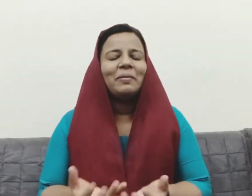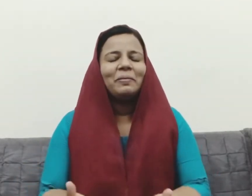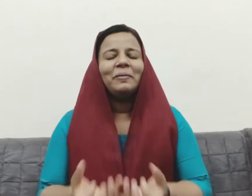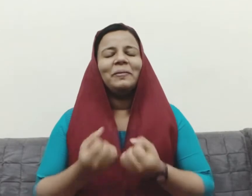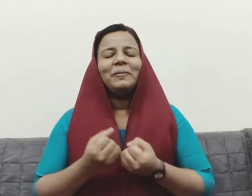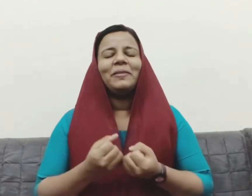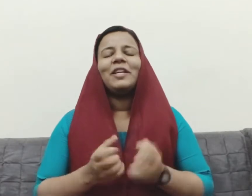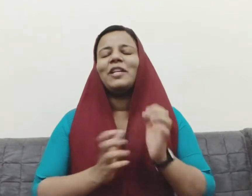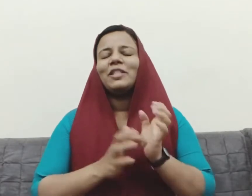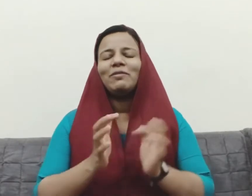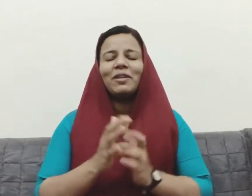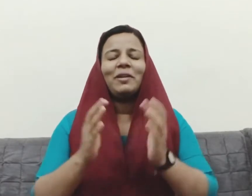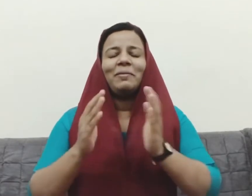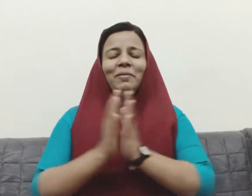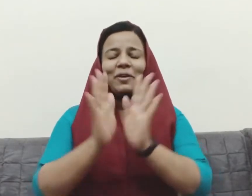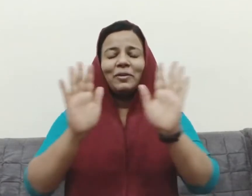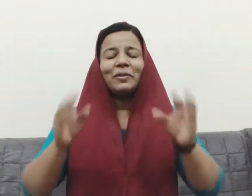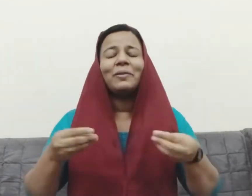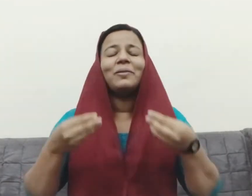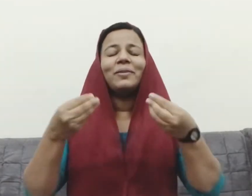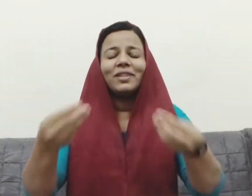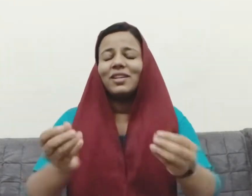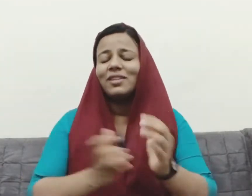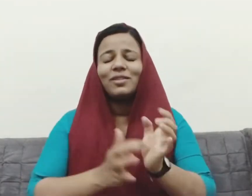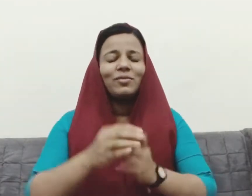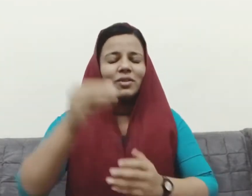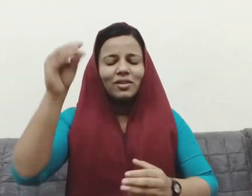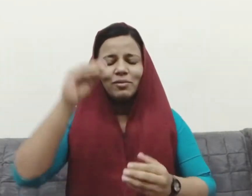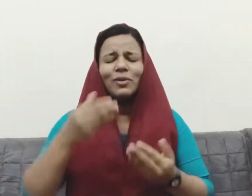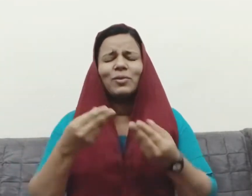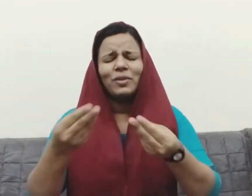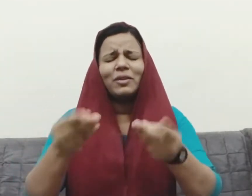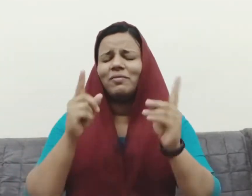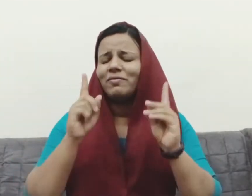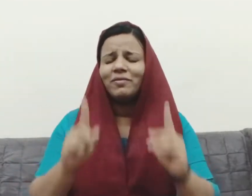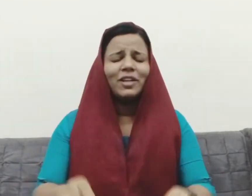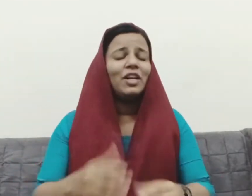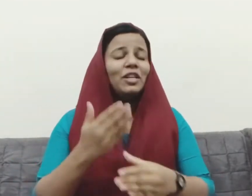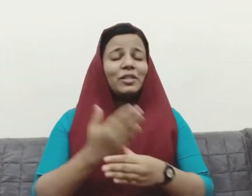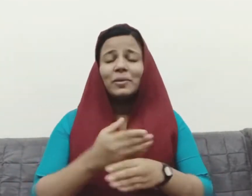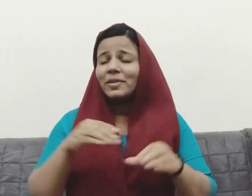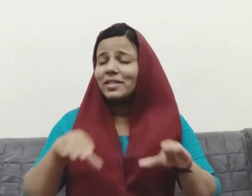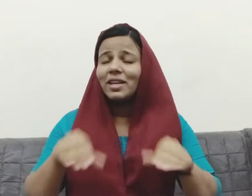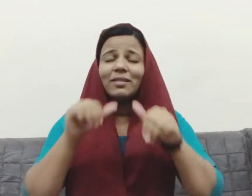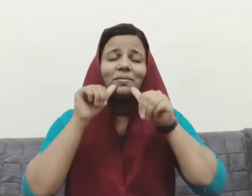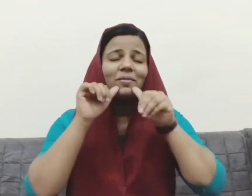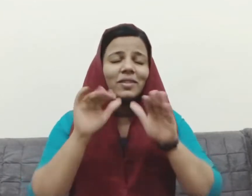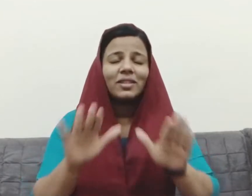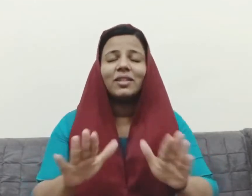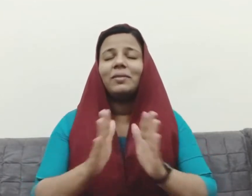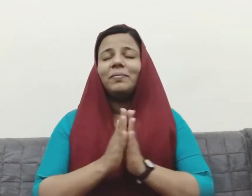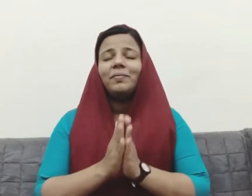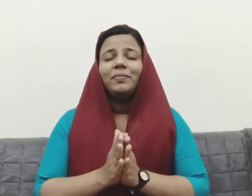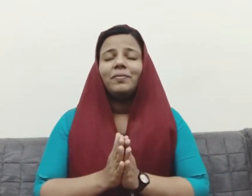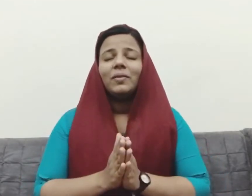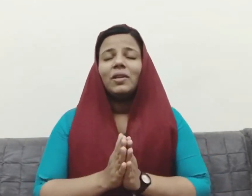കയ്യിൽ പിടിച്ചുകൊണ്ട് കർത്താവിനെ മഹത്വപ്പെടുത്തുവാൻ തക്കവണ്ണം കർത്താവ് കൃപ കൊടുക്കുന്നതിനായിട്ട് സ്തോത്രം. ഇവരുടെ ജോലിസ്ഥലങ്ങളെ അനുഗ്രഹിച്ചു പ്രാർത്ഥിക്കുന്നു.